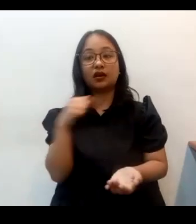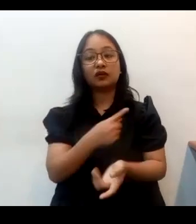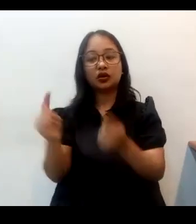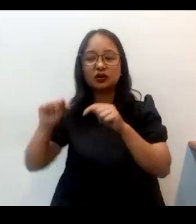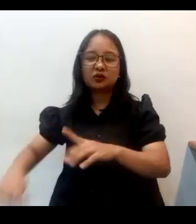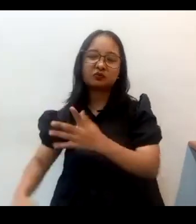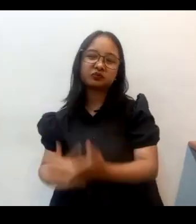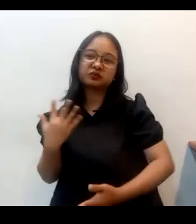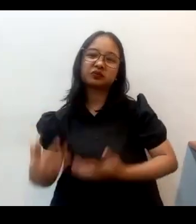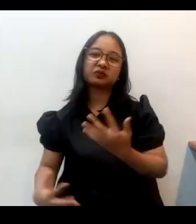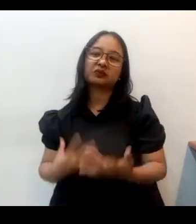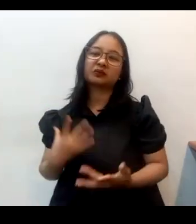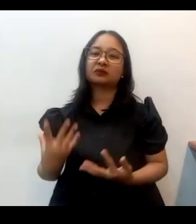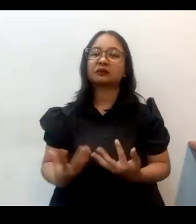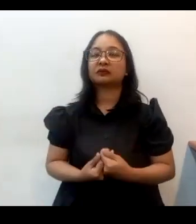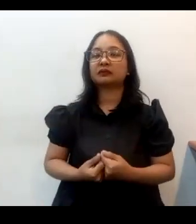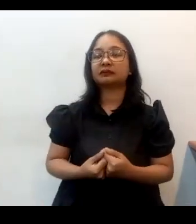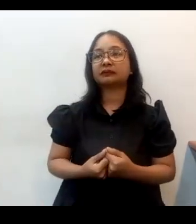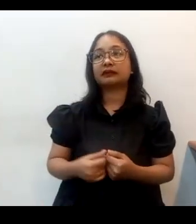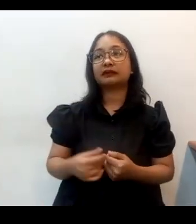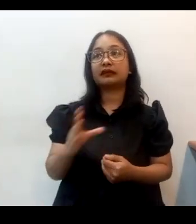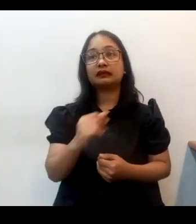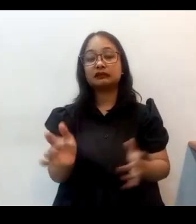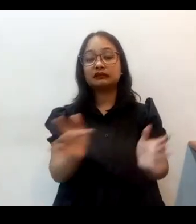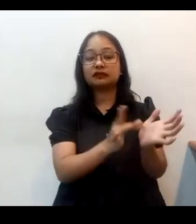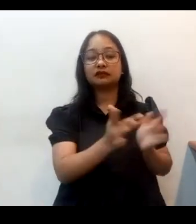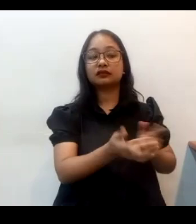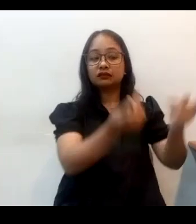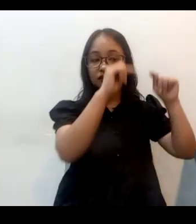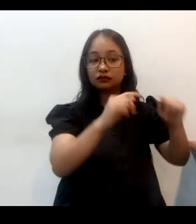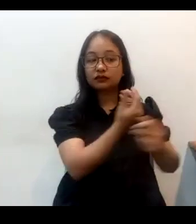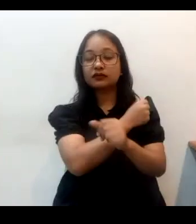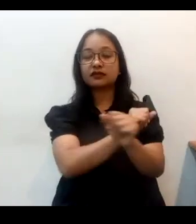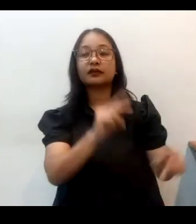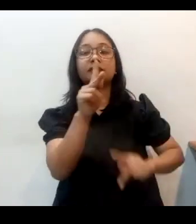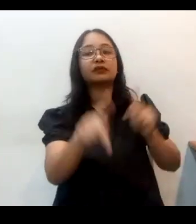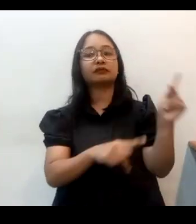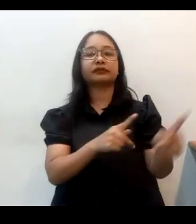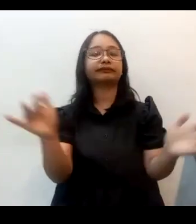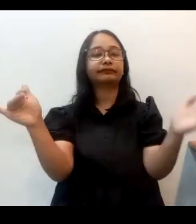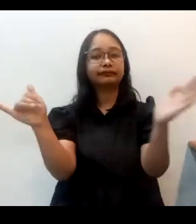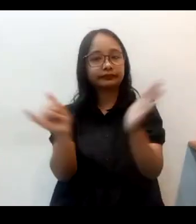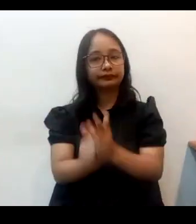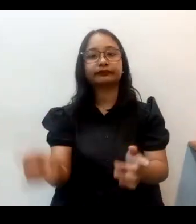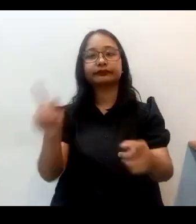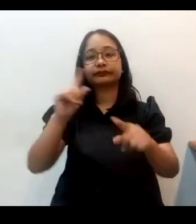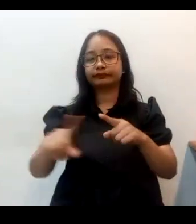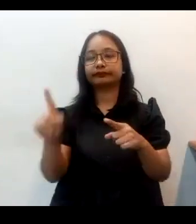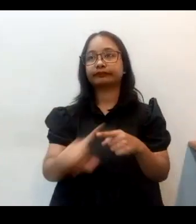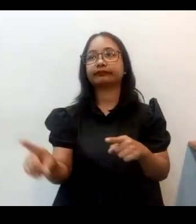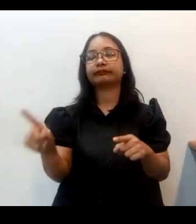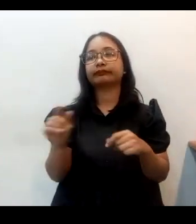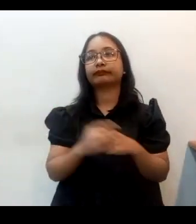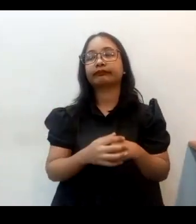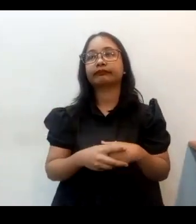is another story. Kaya nga po, kung hindi talaga natin naranasan yung kapangyarihan po ng banal na spirito, at kundi atin lamang po